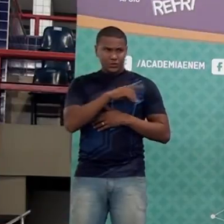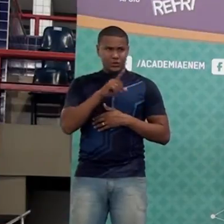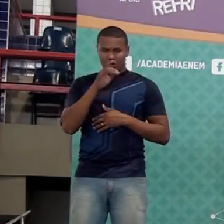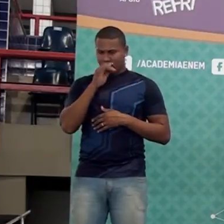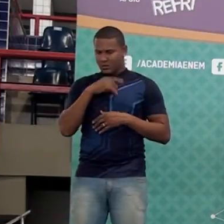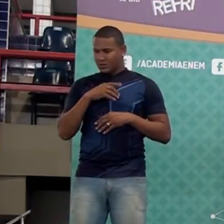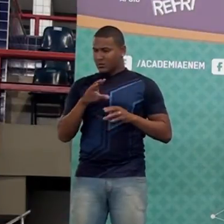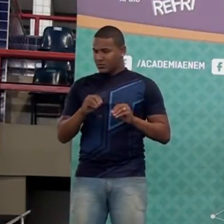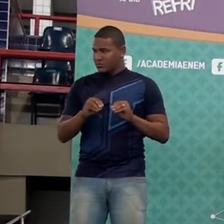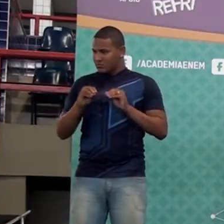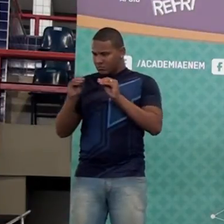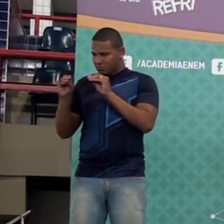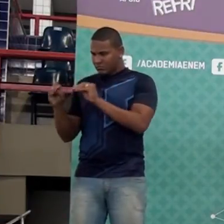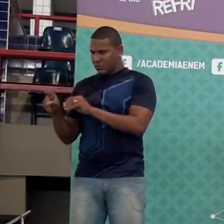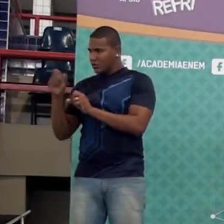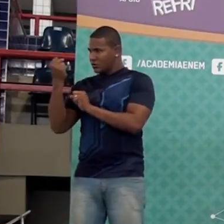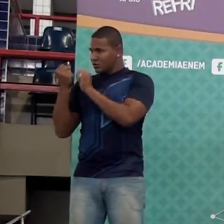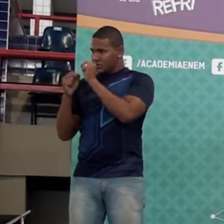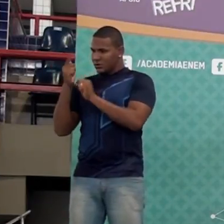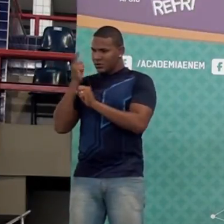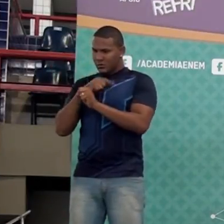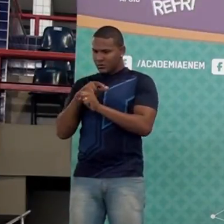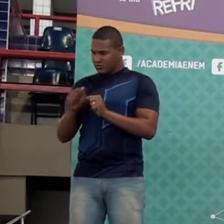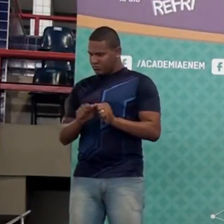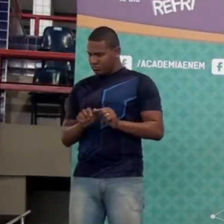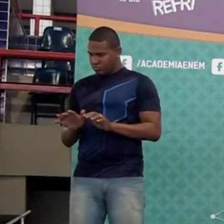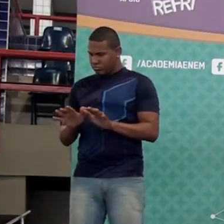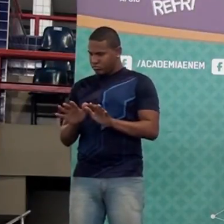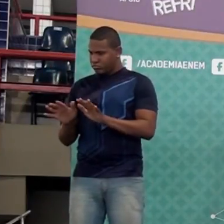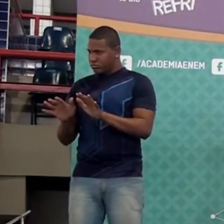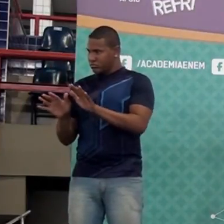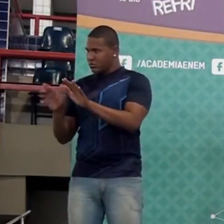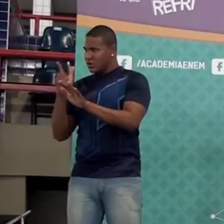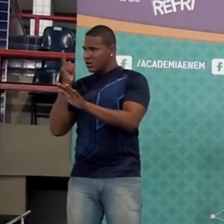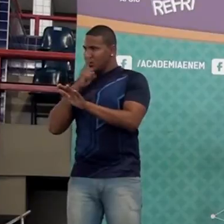daí você gera eletricidade. Só